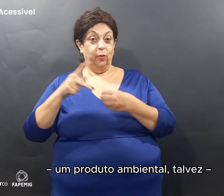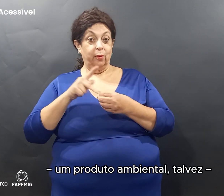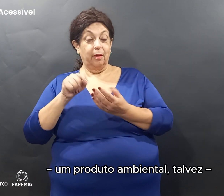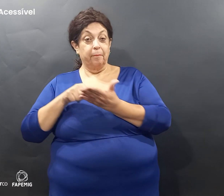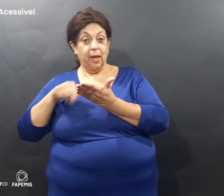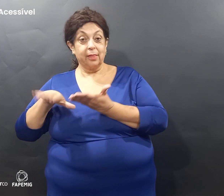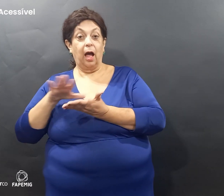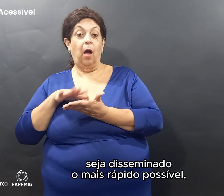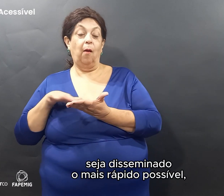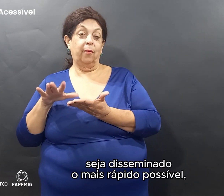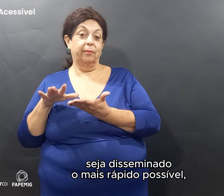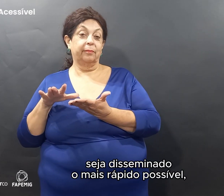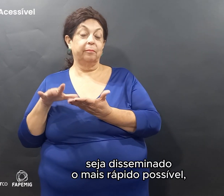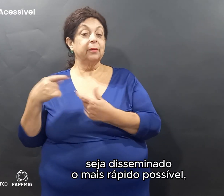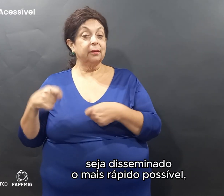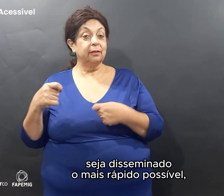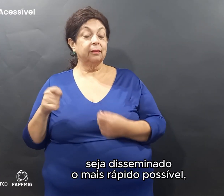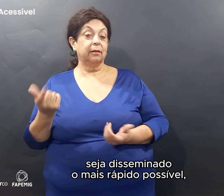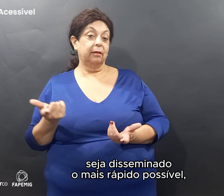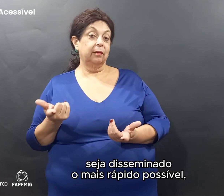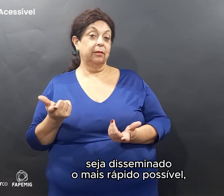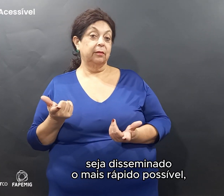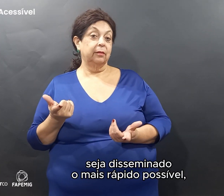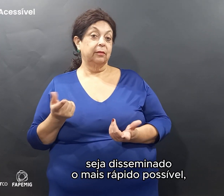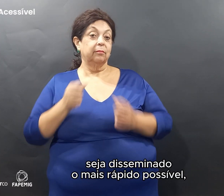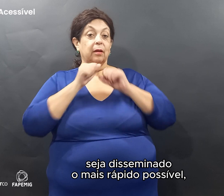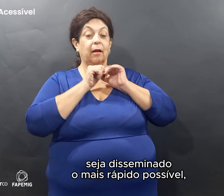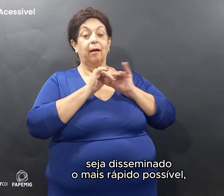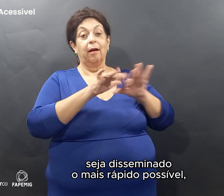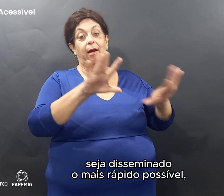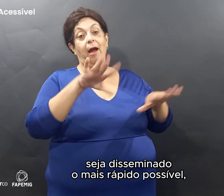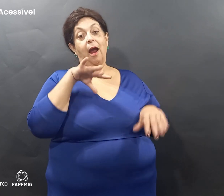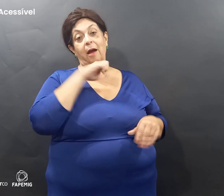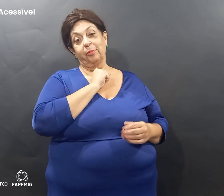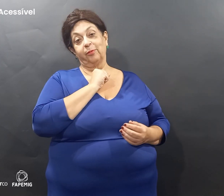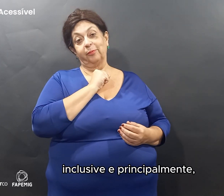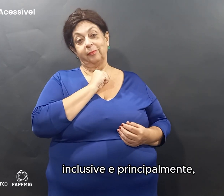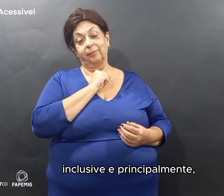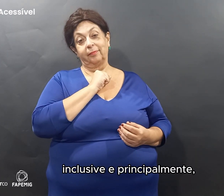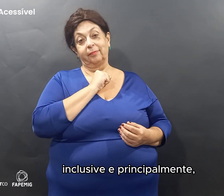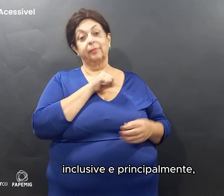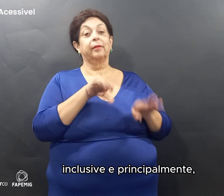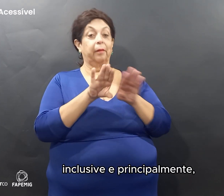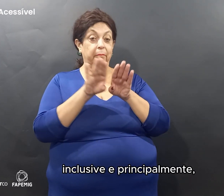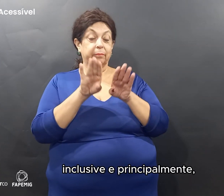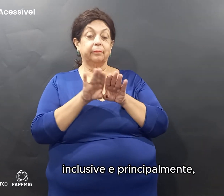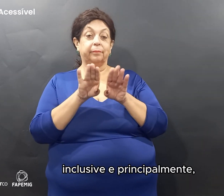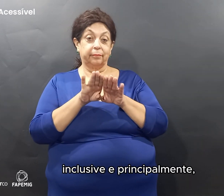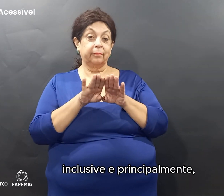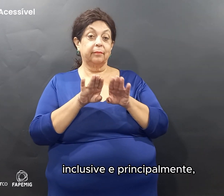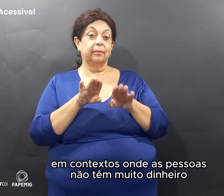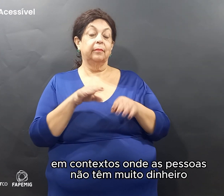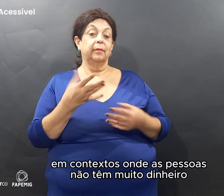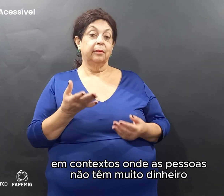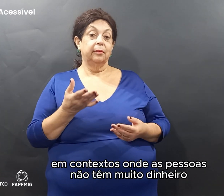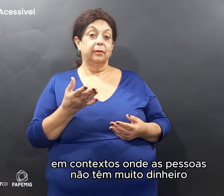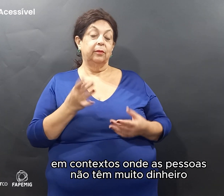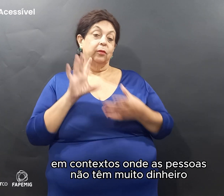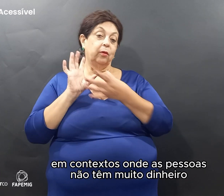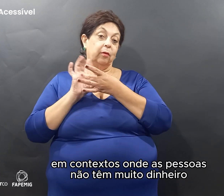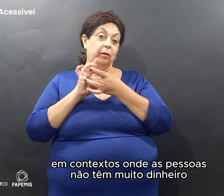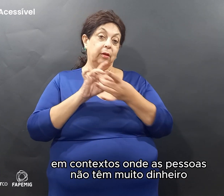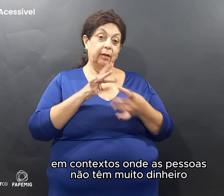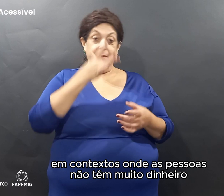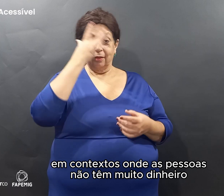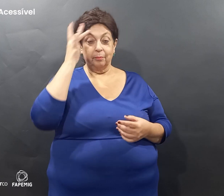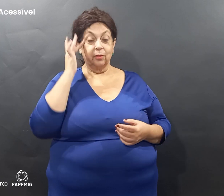ambiental talvez, ele seja disseminado o mais rápido possível. Inclusive e principalmente em contextos onde as